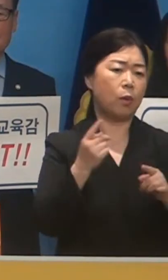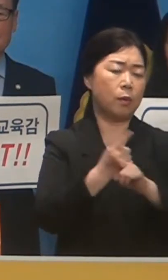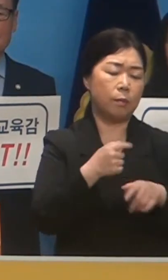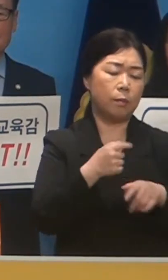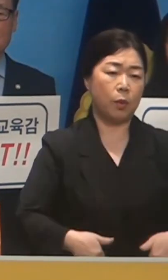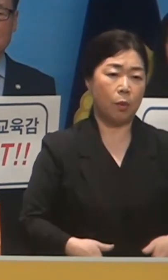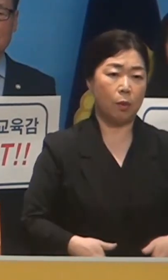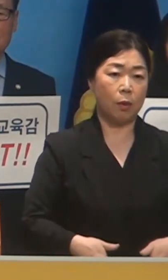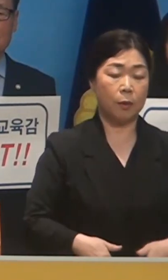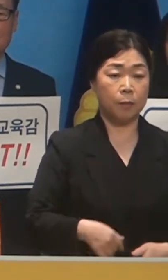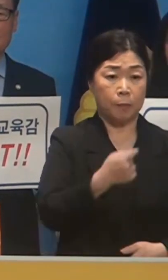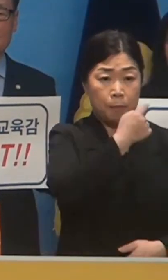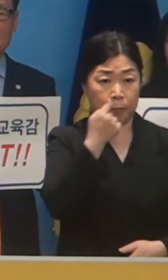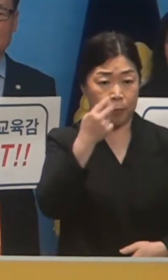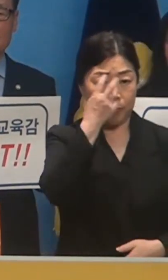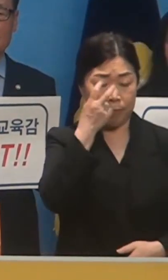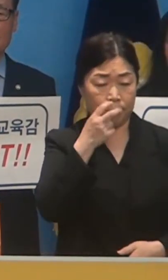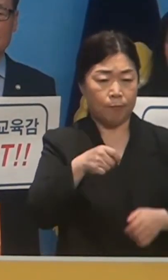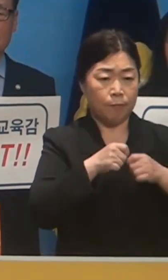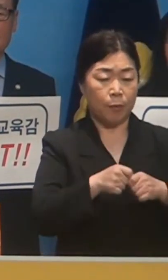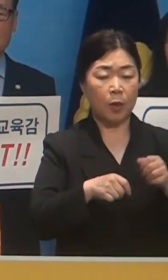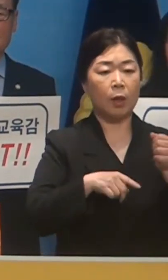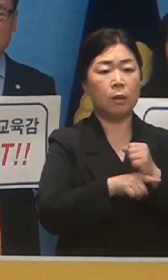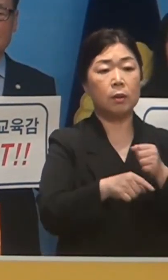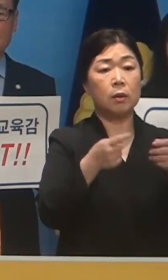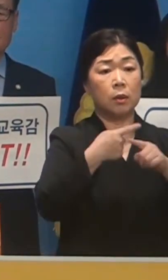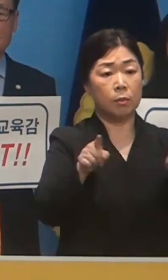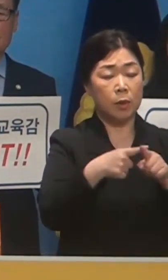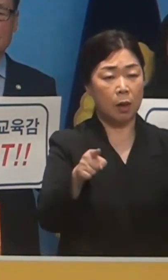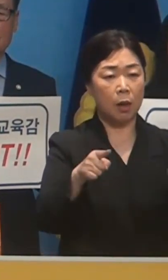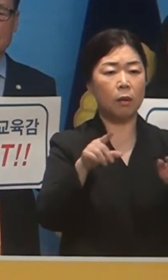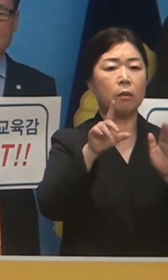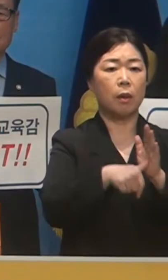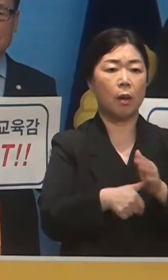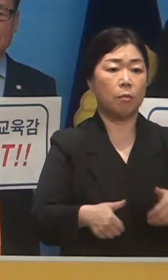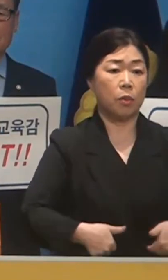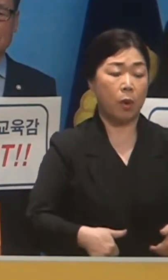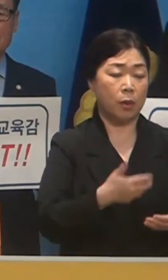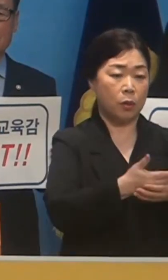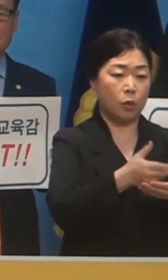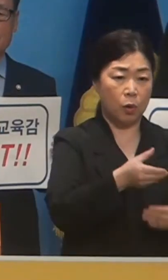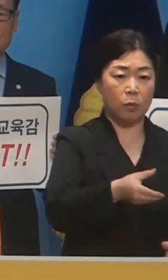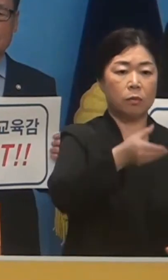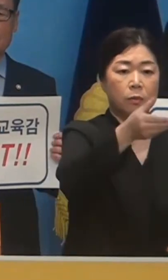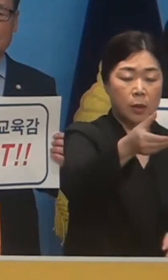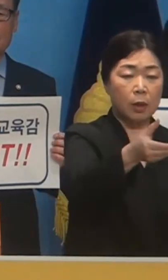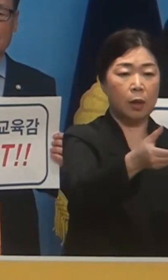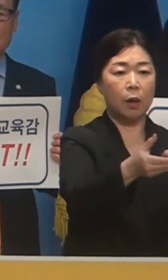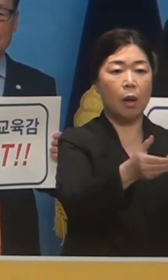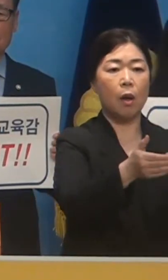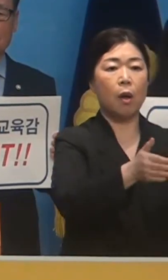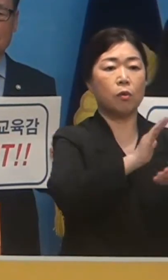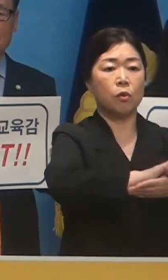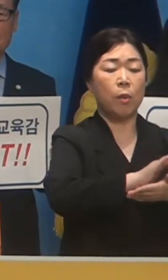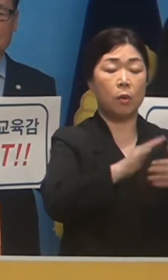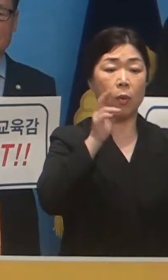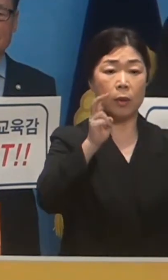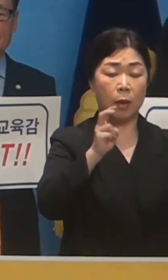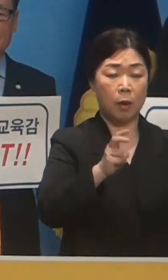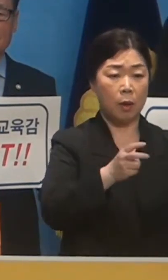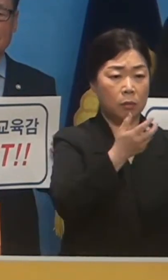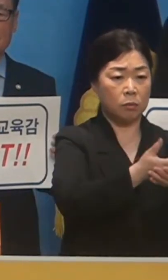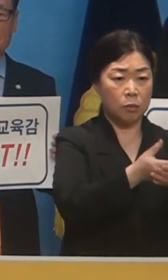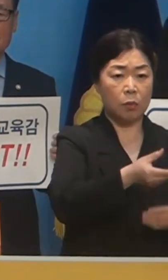검정 심사에 필요한 요건에 맞춰서 서류를 제출한 출판사의 납본 증명서는 문제될 것이